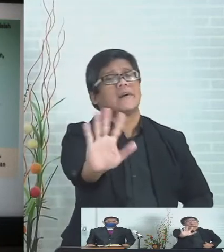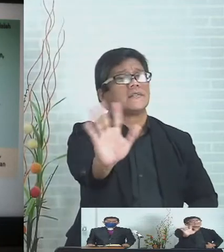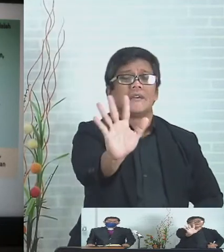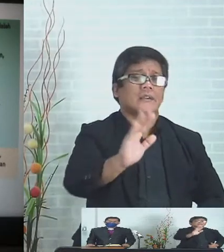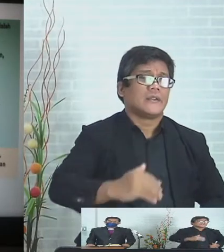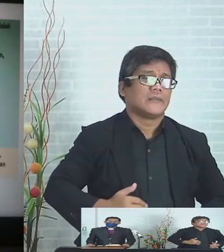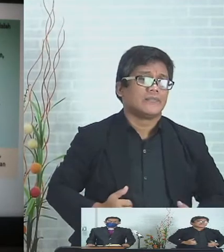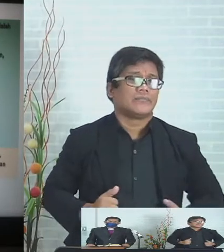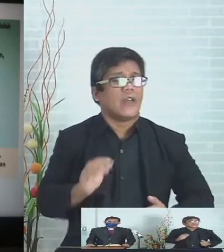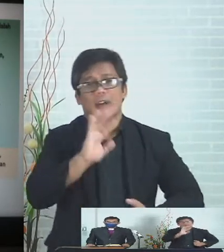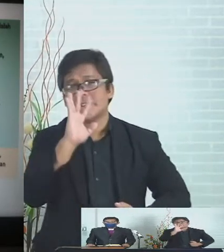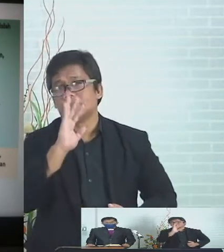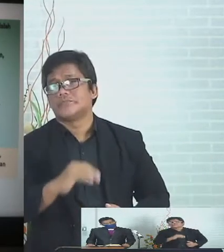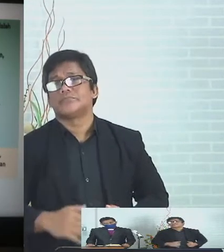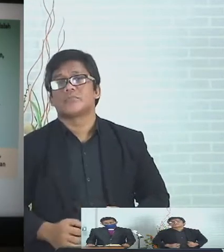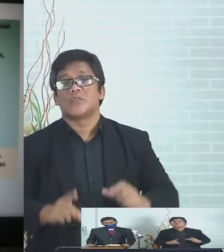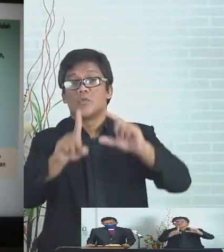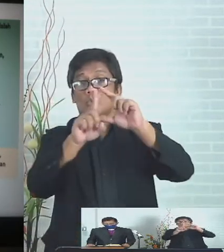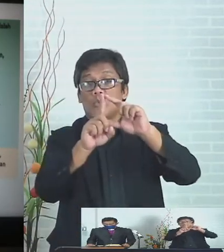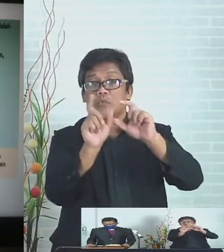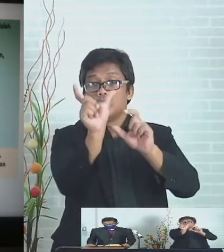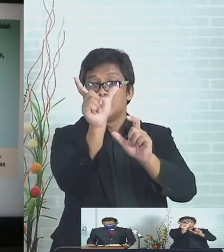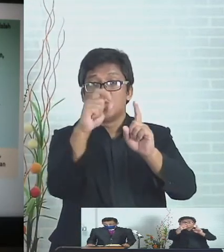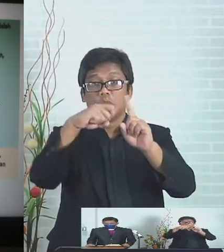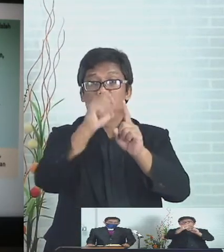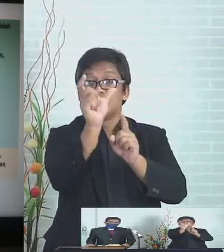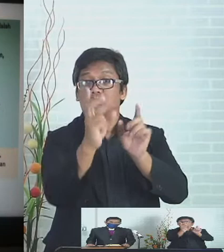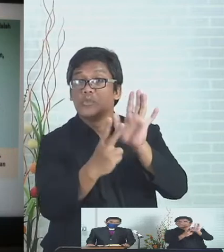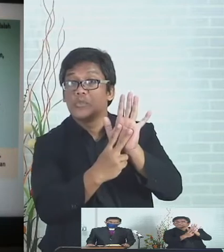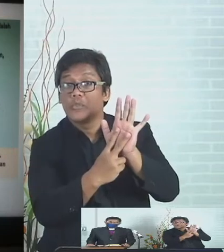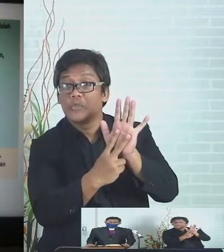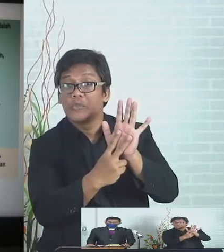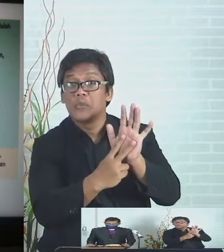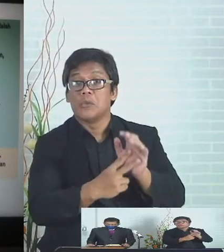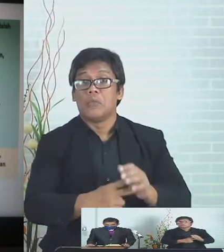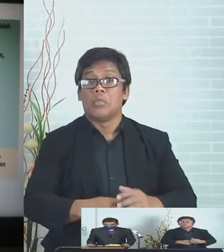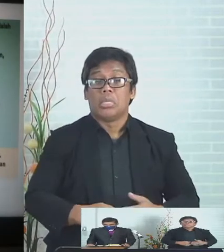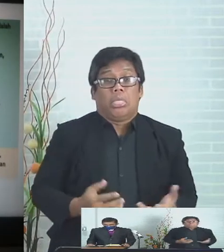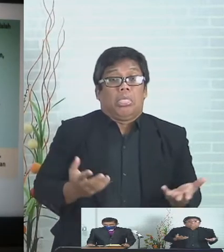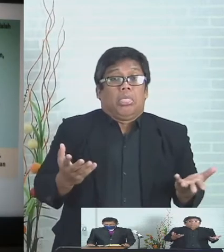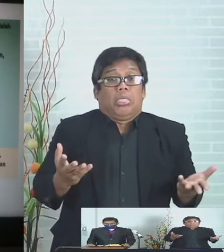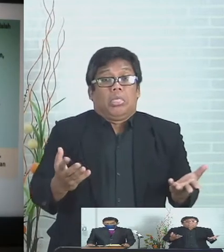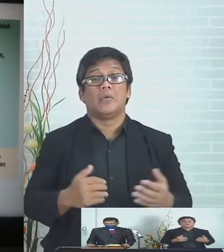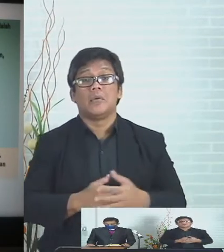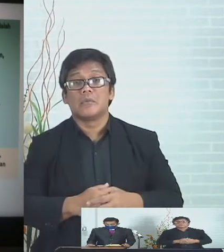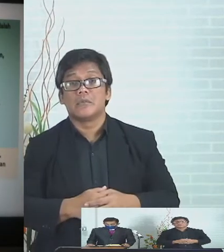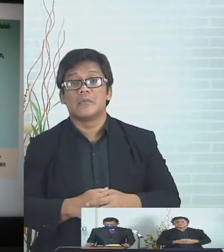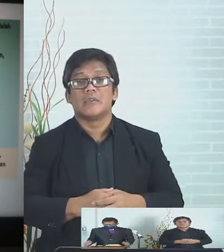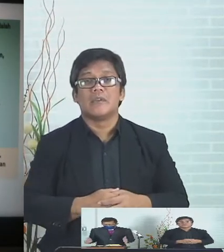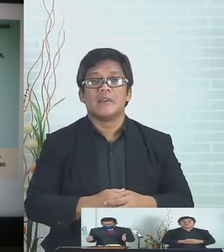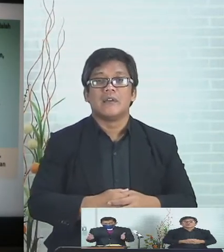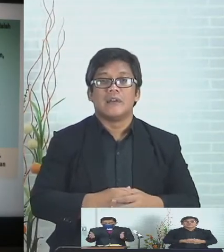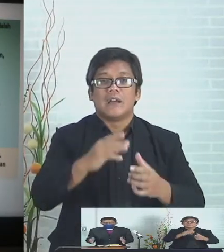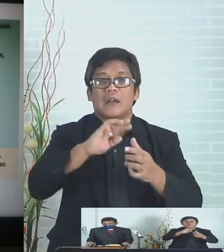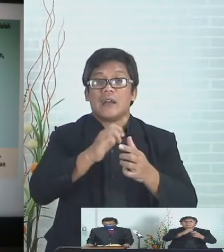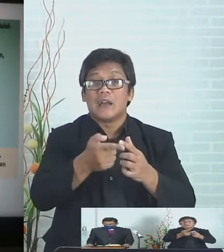bentuk Hai para dukun mungkin ya orang-orang pinter dalam kutip ya atau